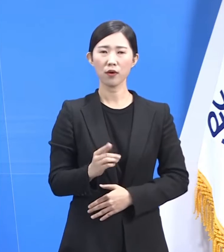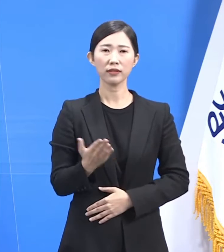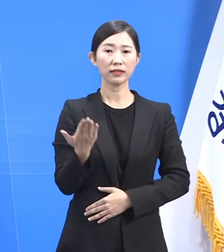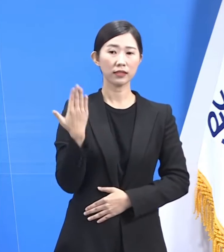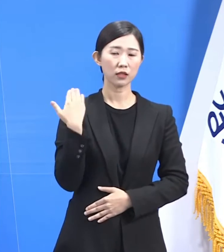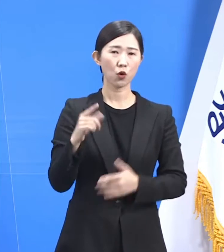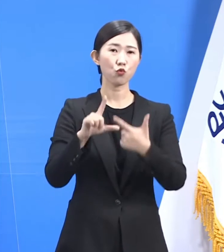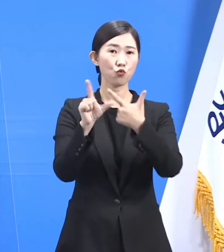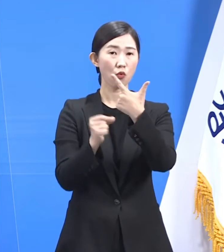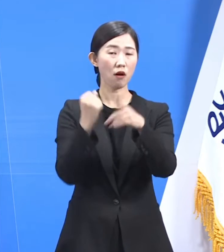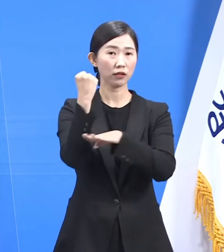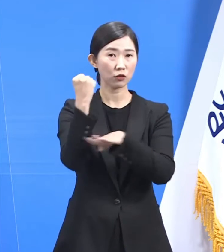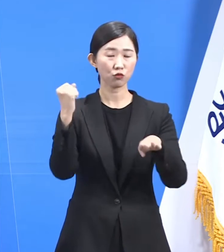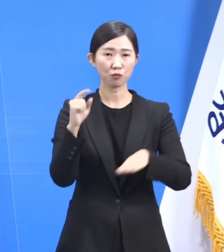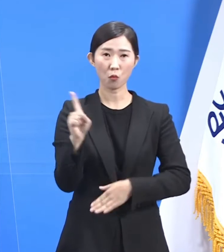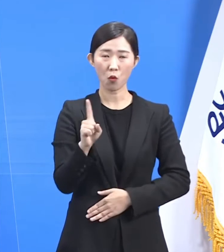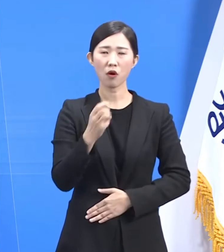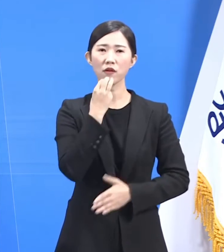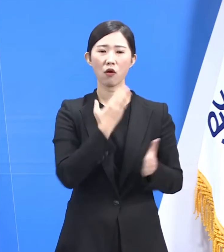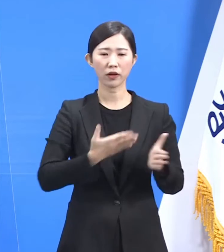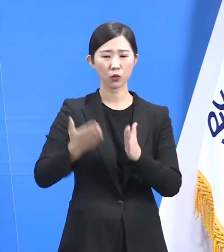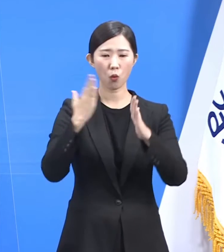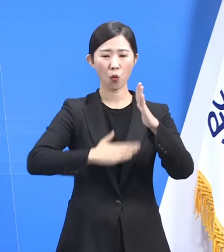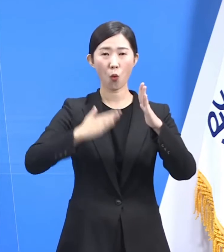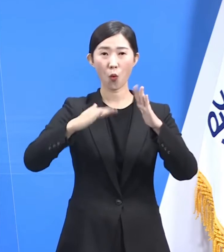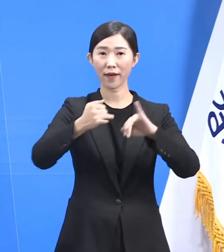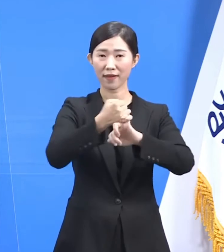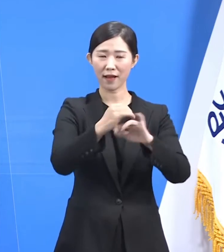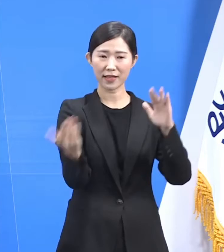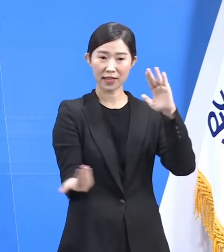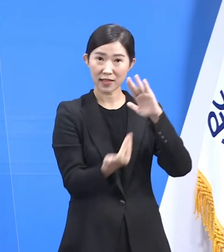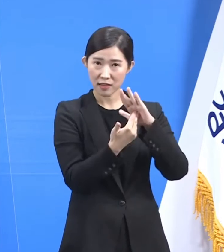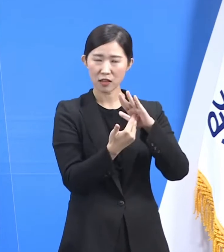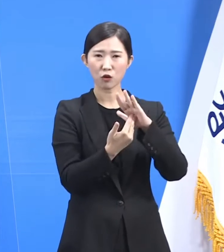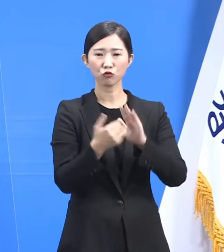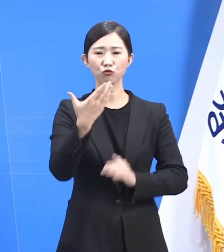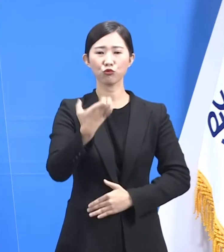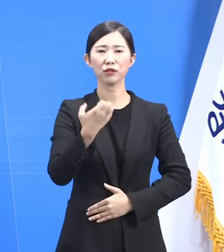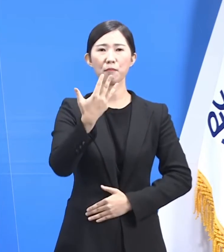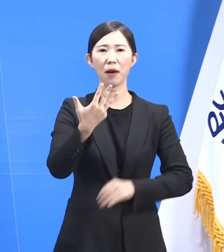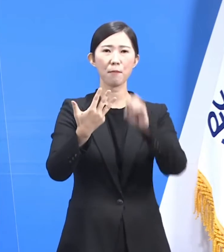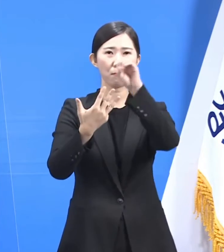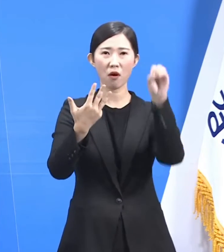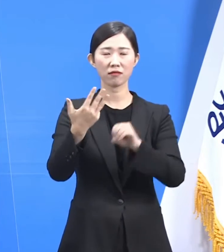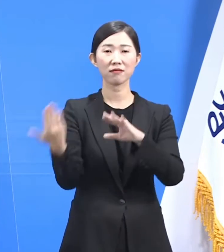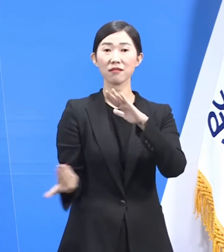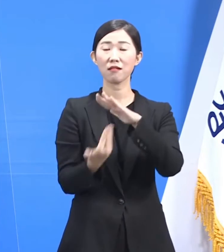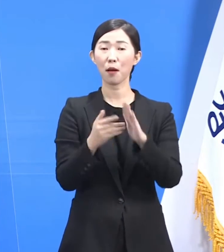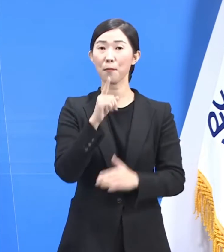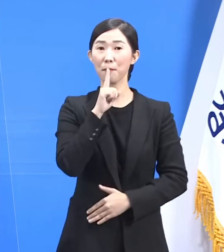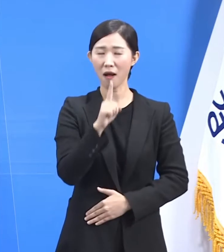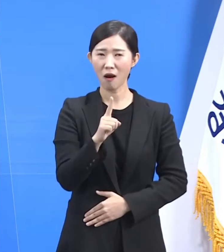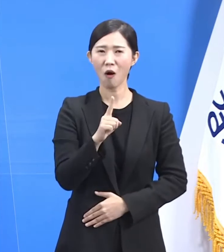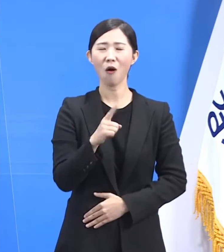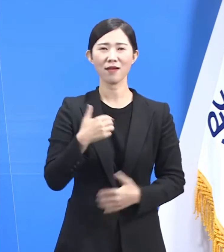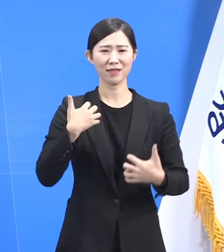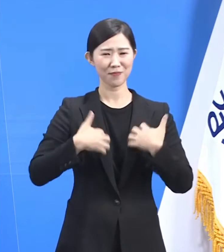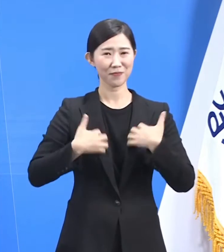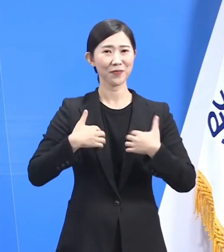기준 경기도 공약 이행률 98%를 달성했다는 기쁜 소식을 경기도민